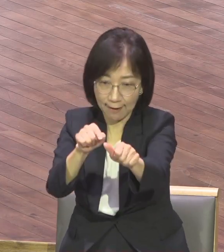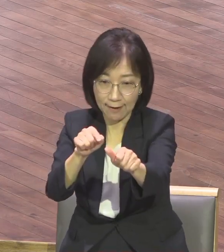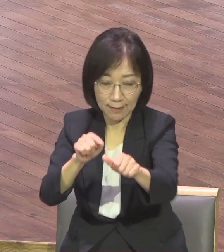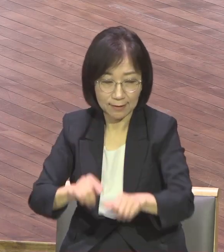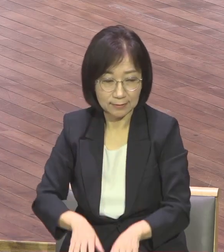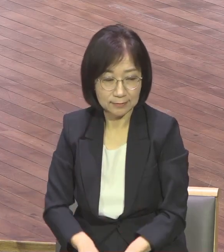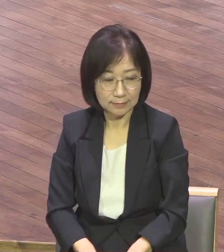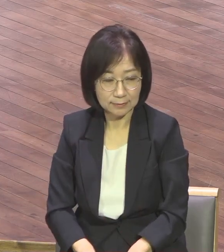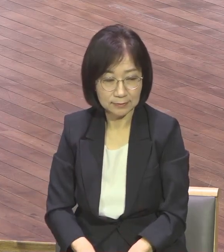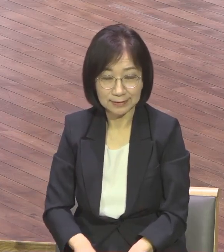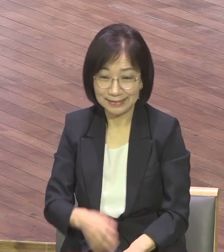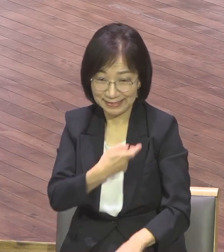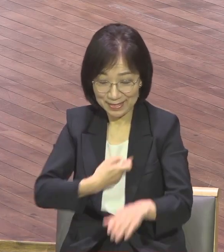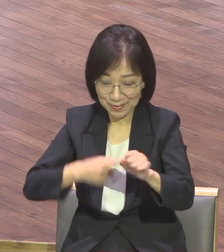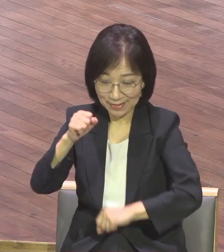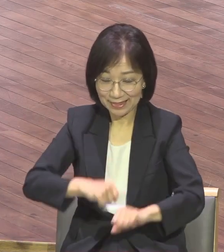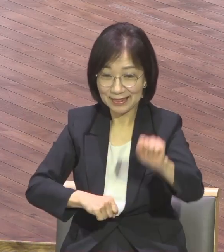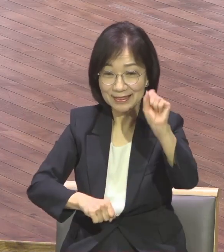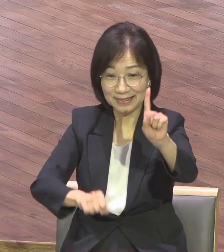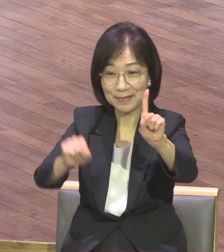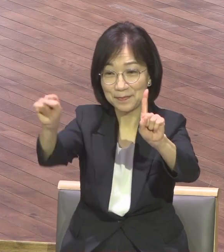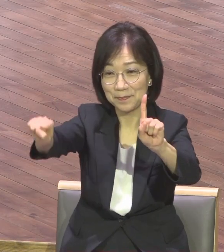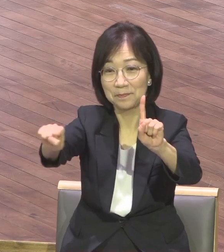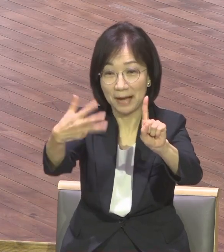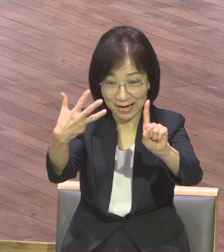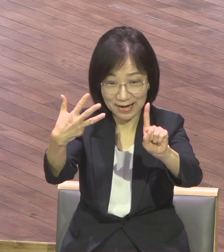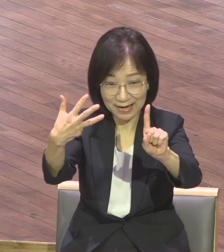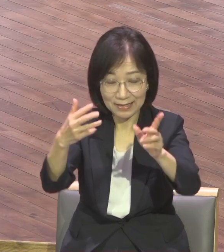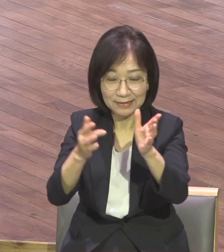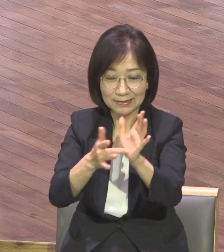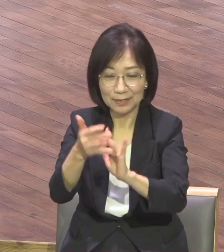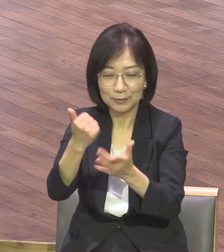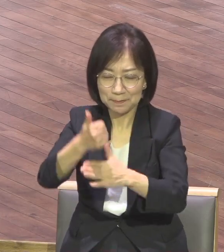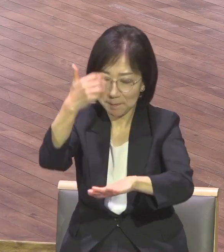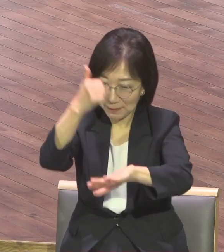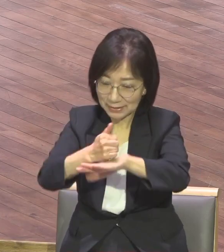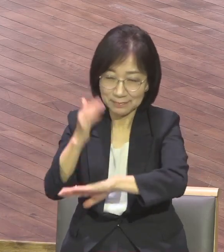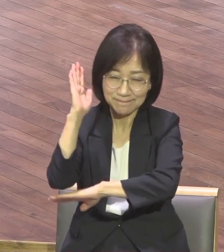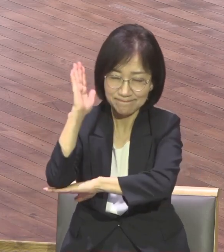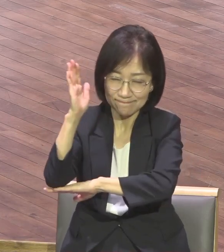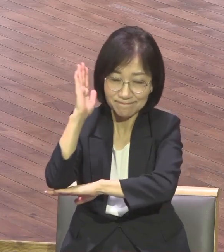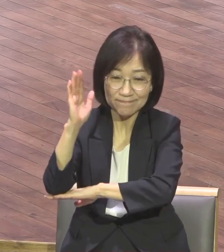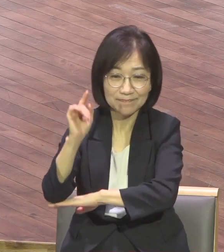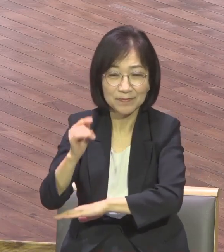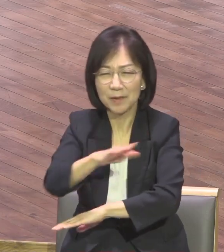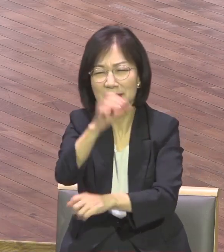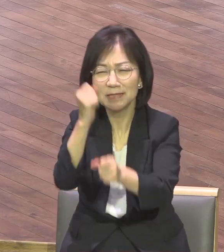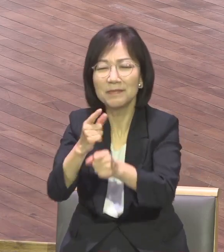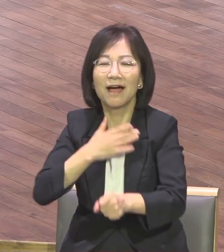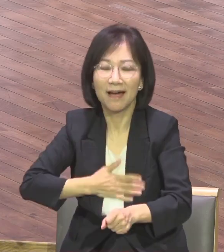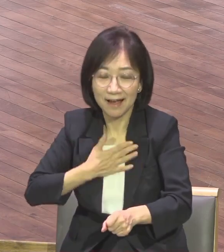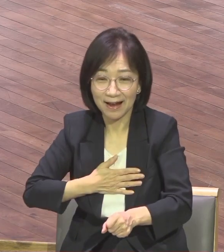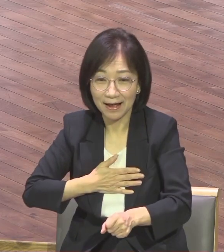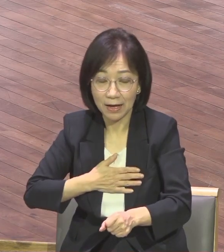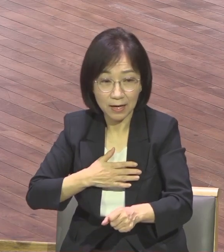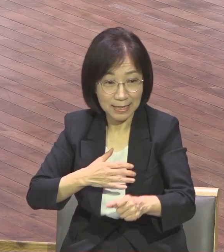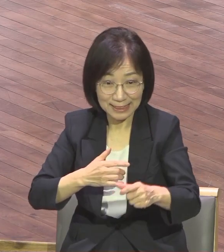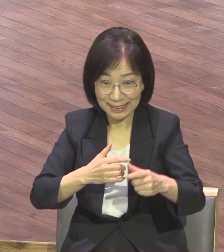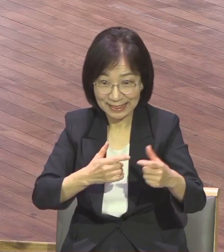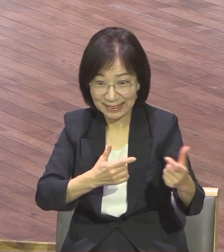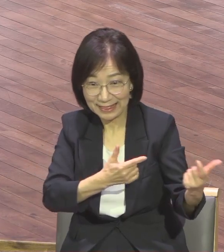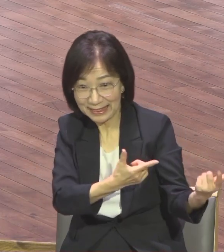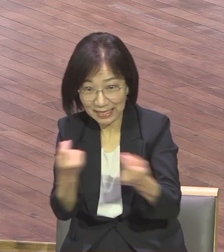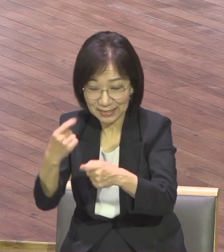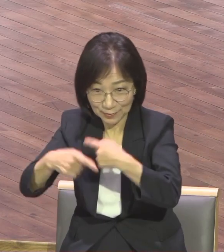그래서 사도행전 1장 8절입니다. 이 마지막 말씀이거든요. 마지막 강단이에요. 우리 잘 알잖아요. 같이 우리 너무 잘